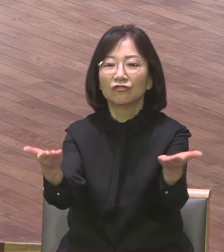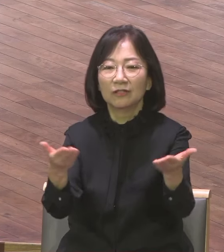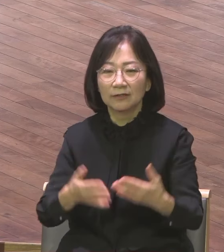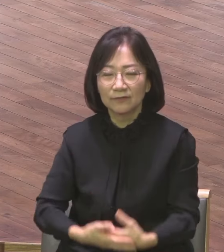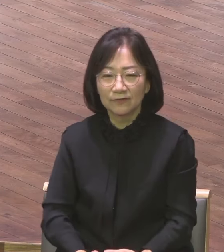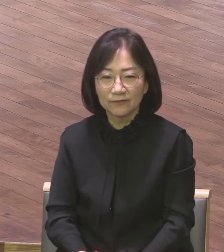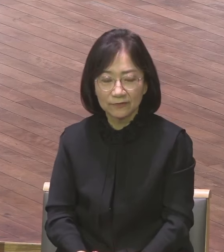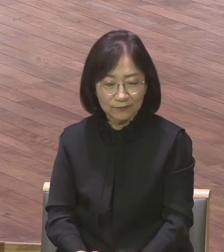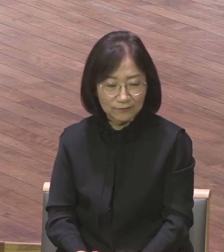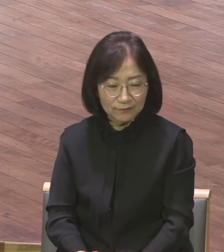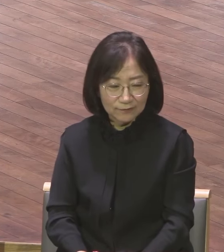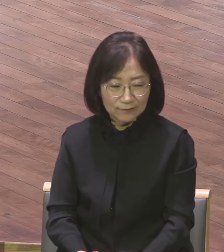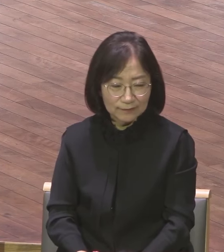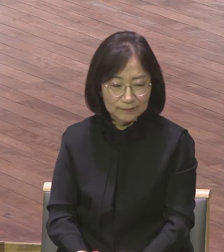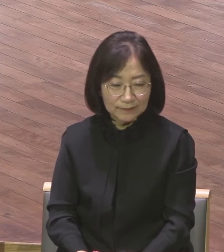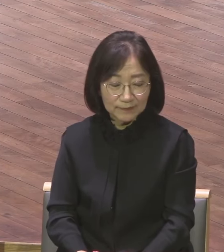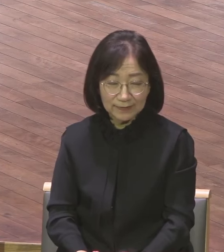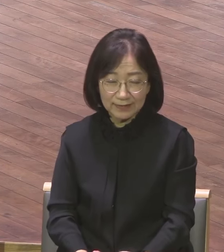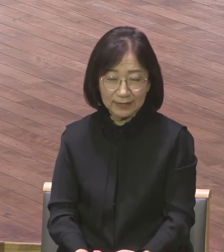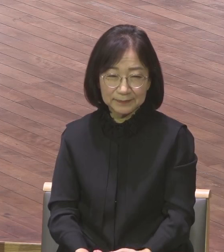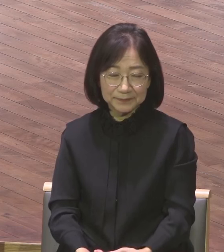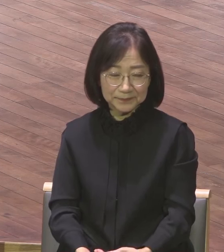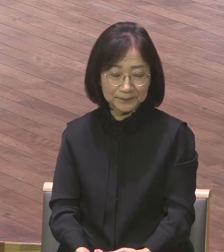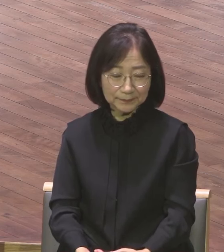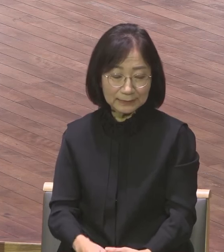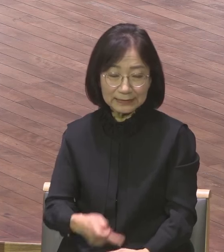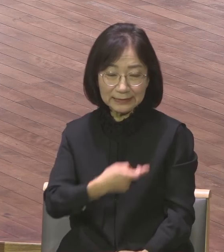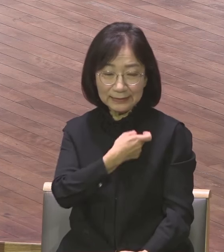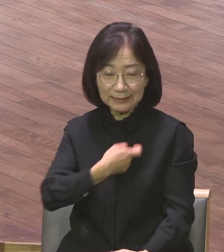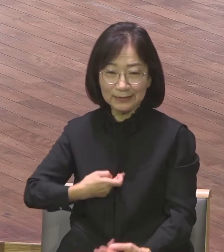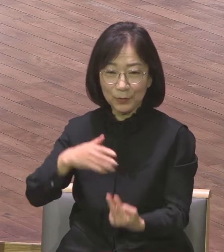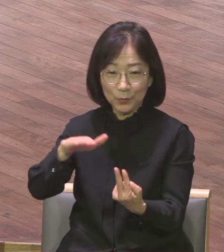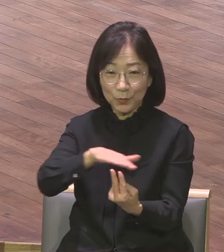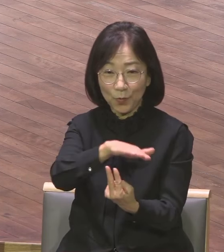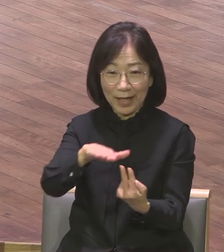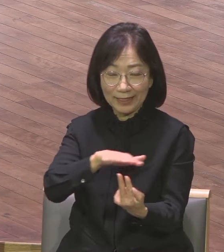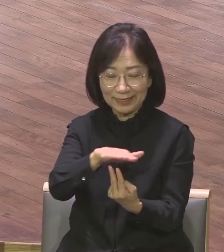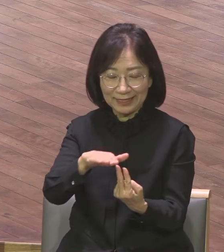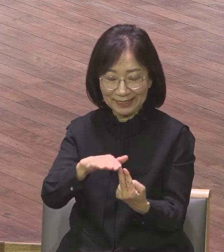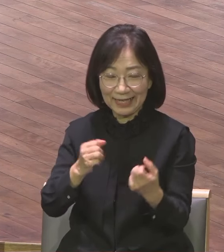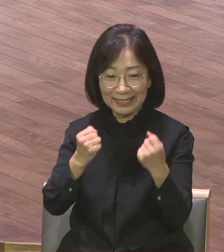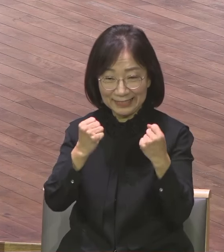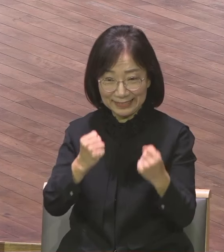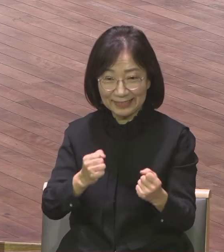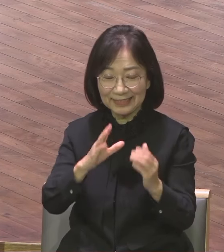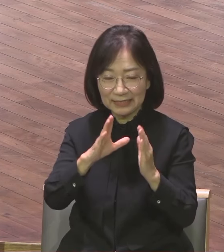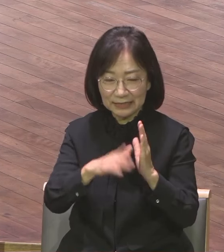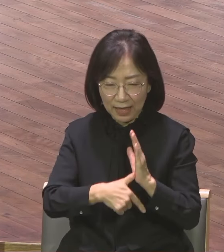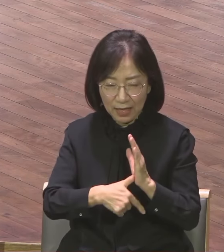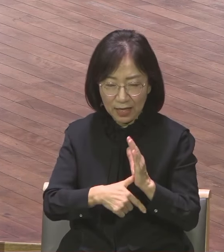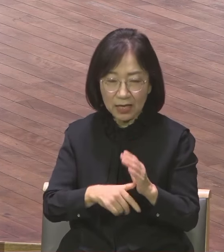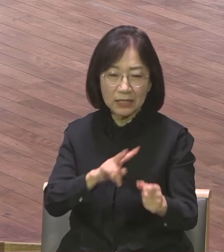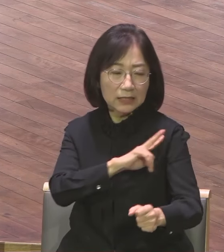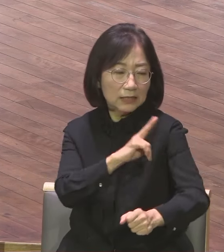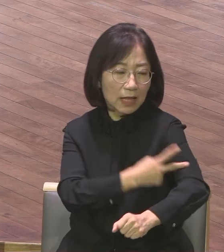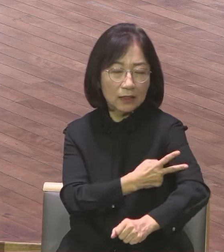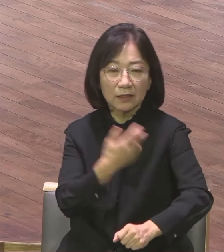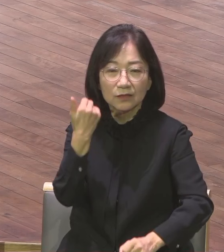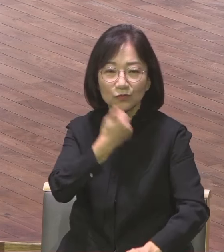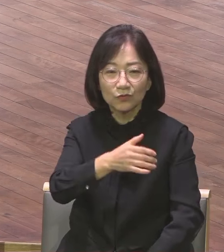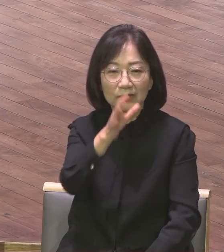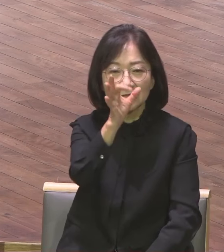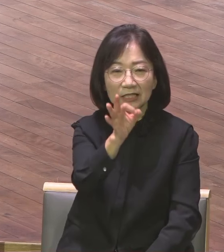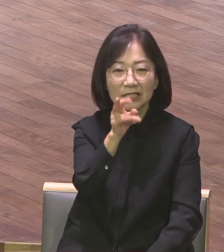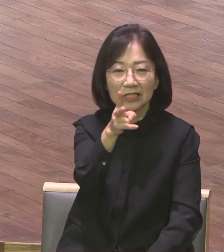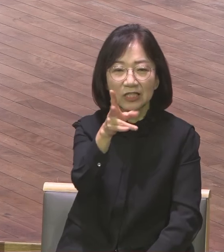밝혀주고 있어요. 사도 요한 시절에 가장 활발하게 활동했던 이단이 있었는데 그 영지주의자들입니다.